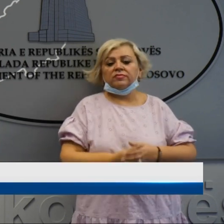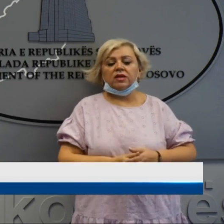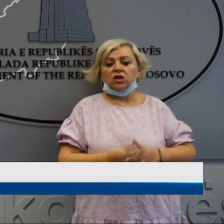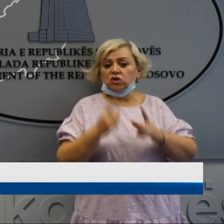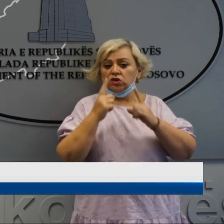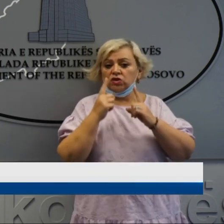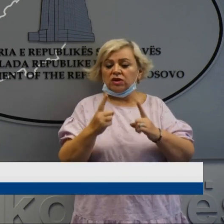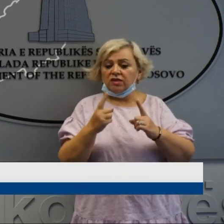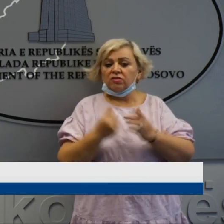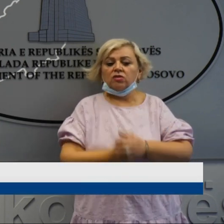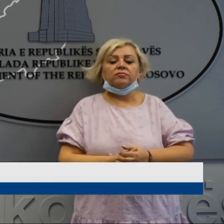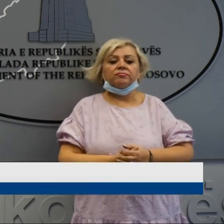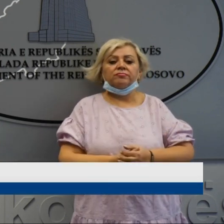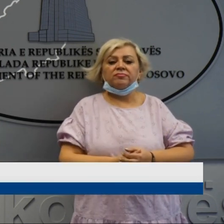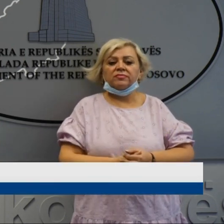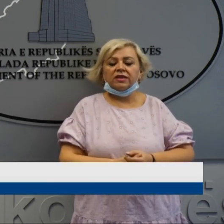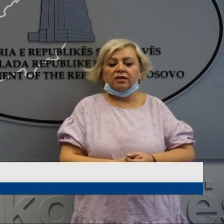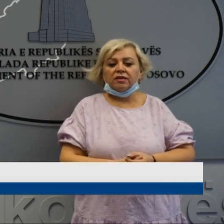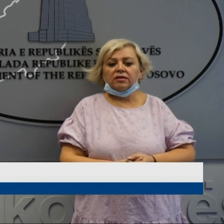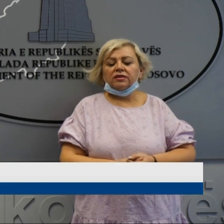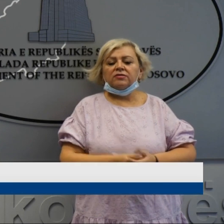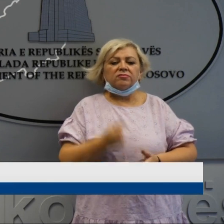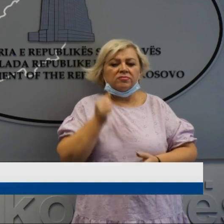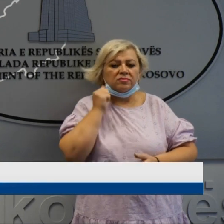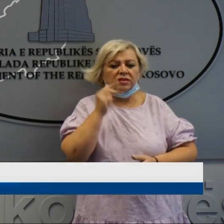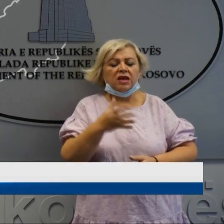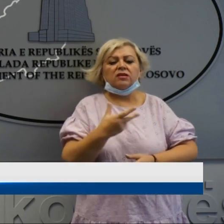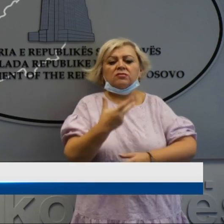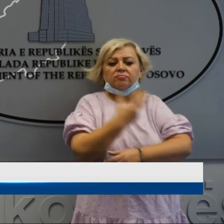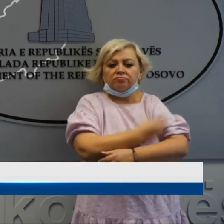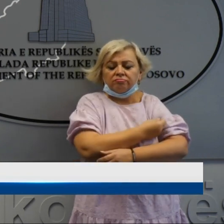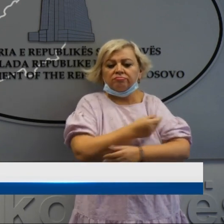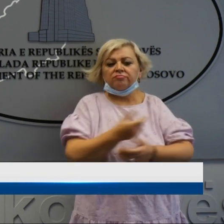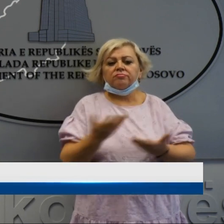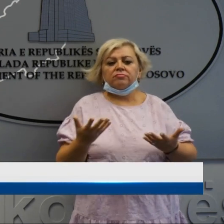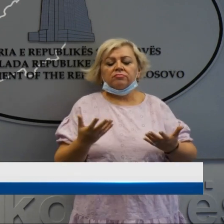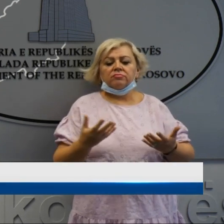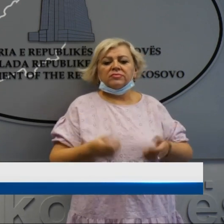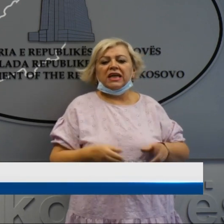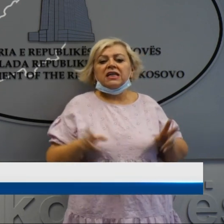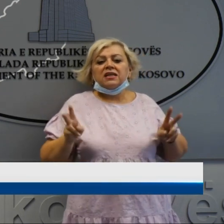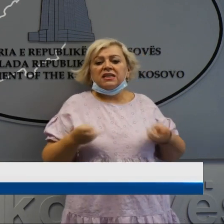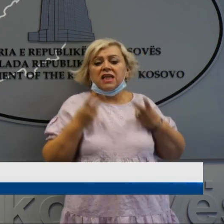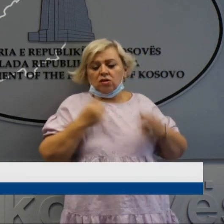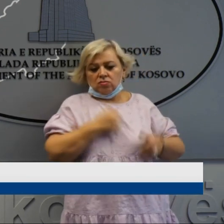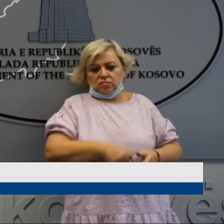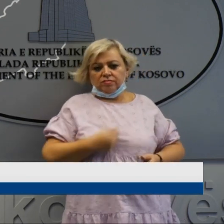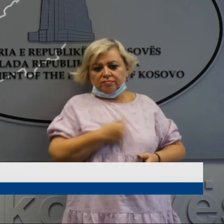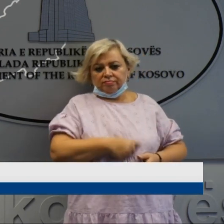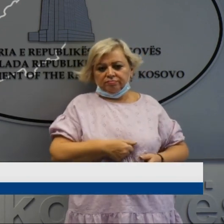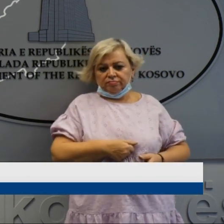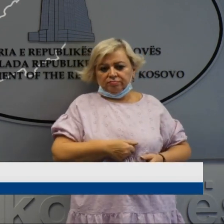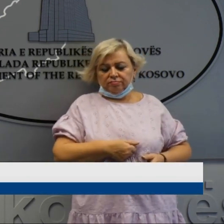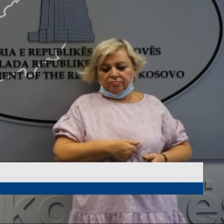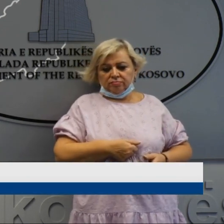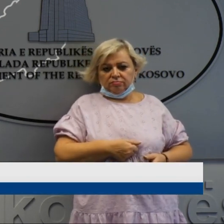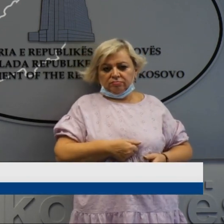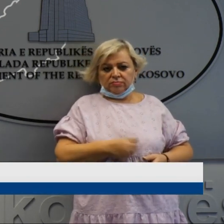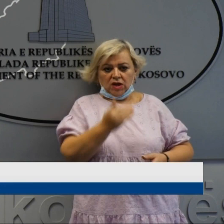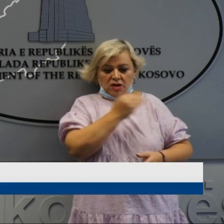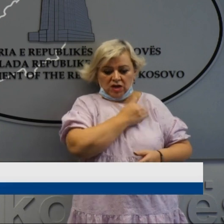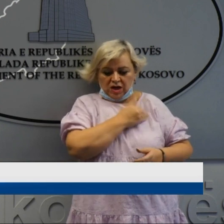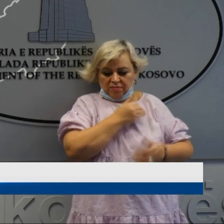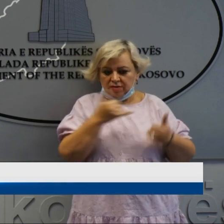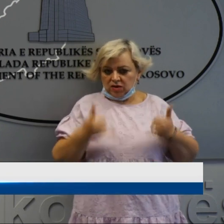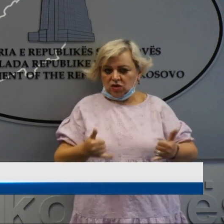pacientët për të marrë terapin ditore, do me thënë pacientët që janë me simptome të leta. Mirë po, me lajme që i